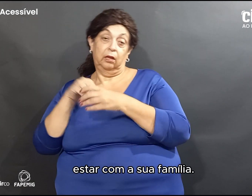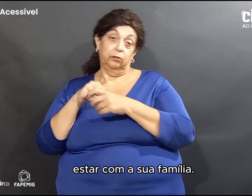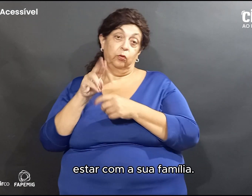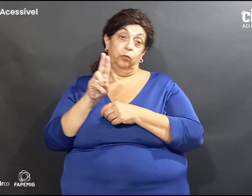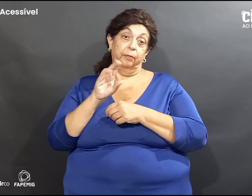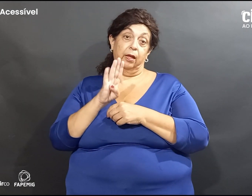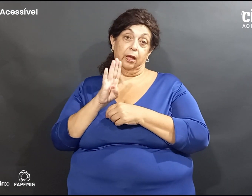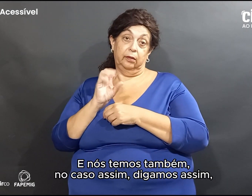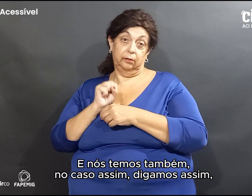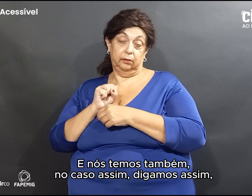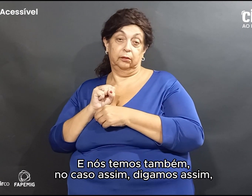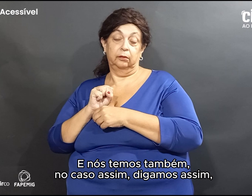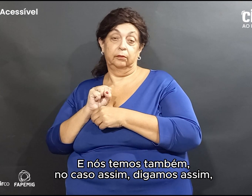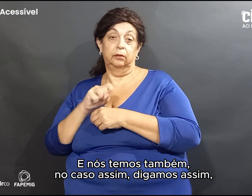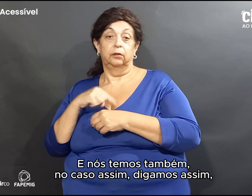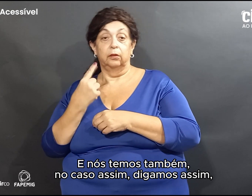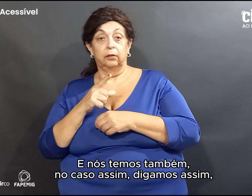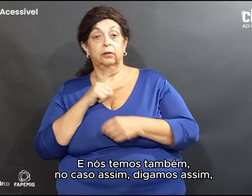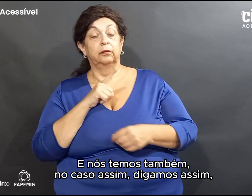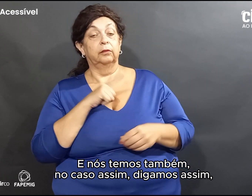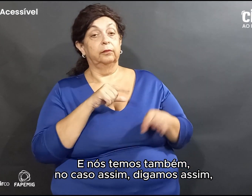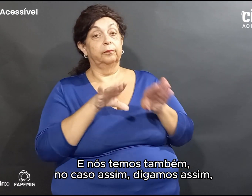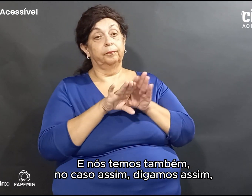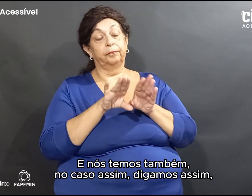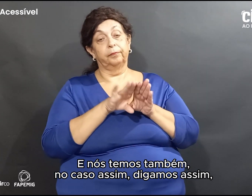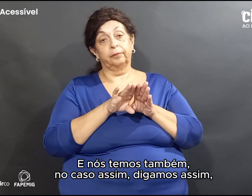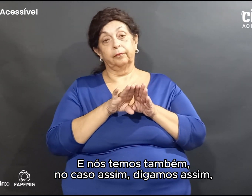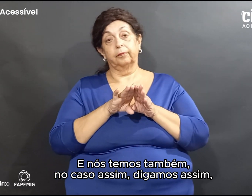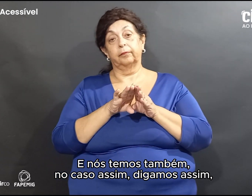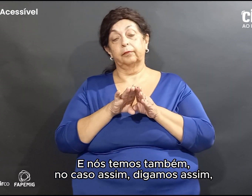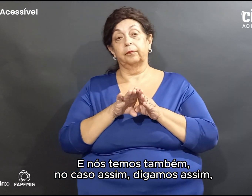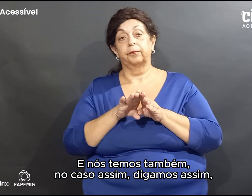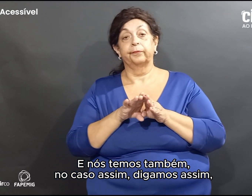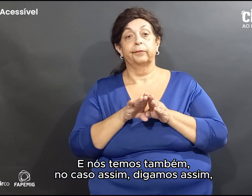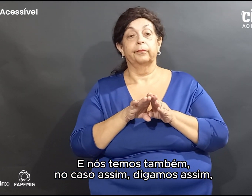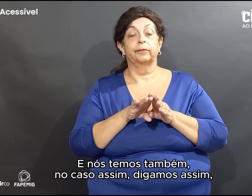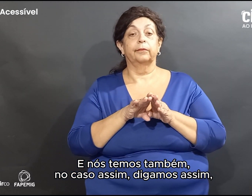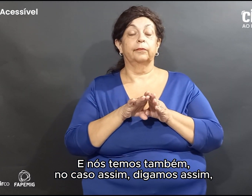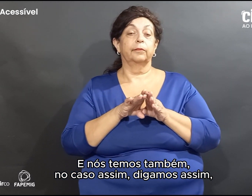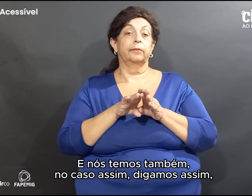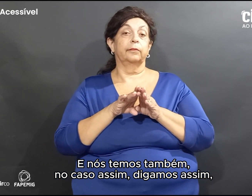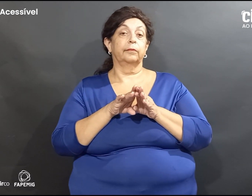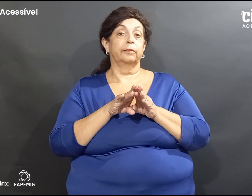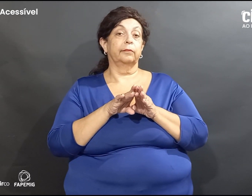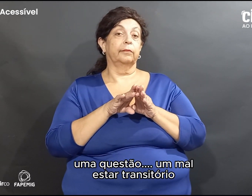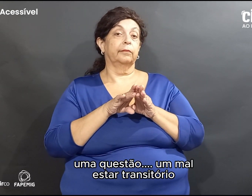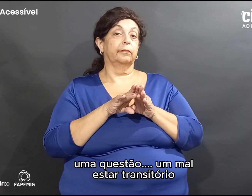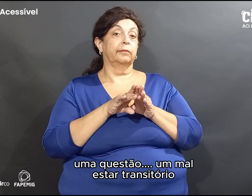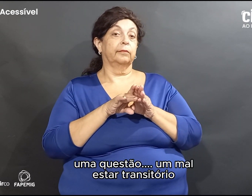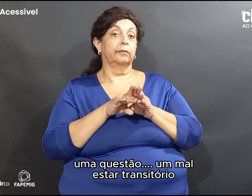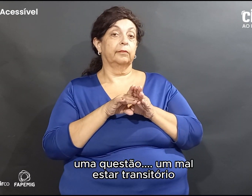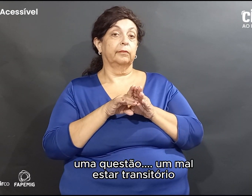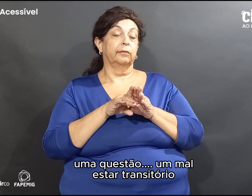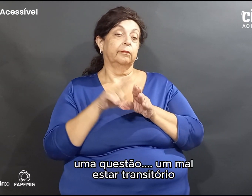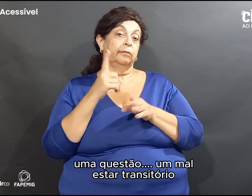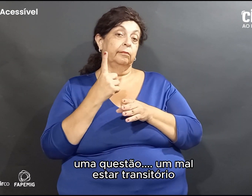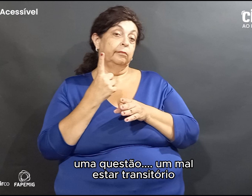família. E nós temos também, no caso, assim, de digamos assim, uma questão, um